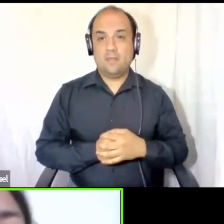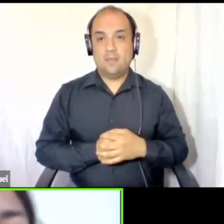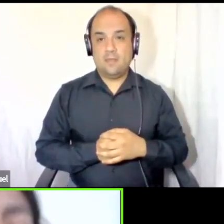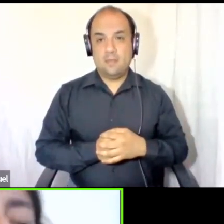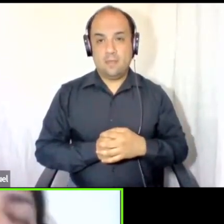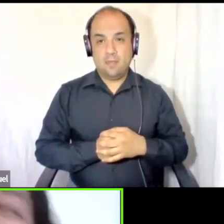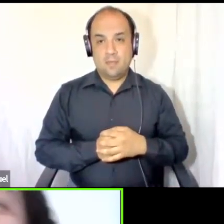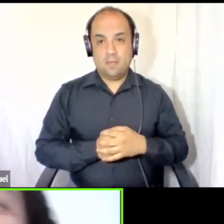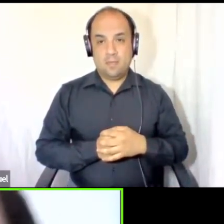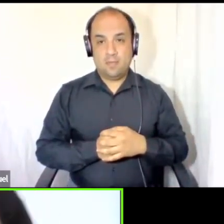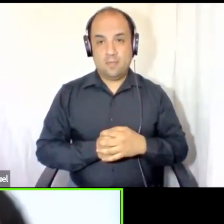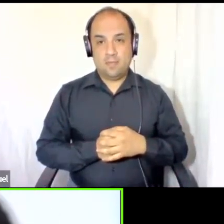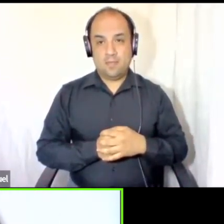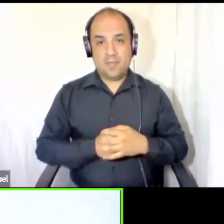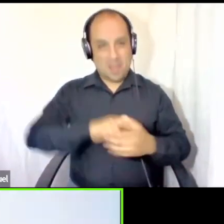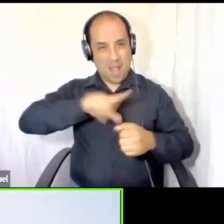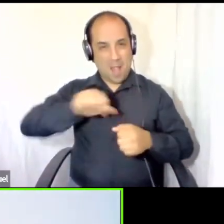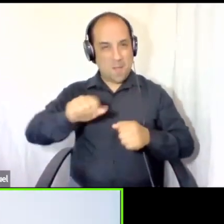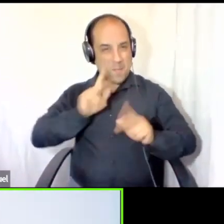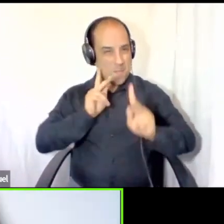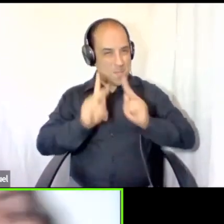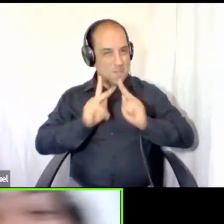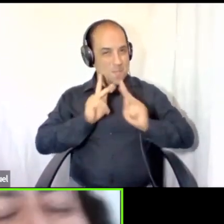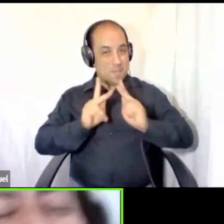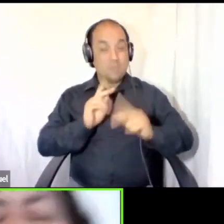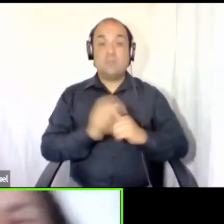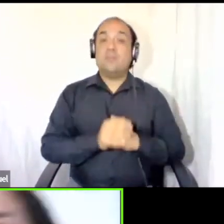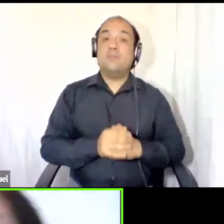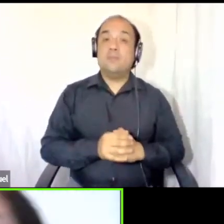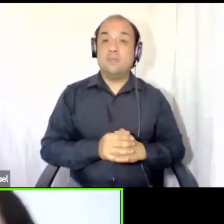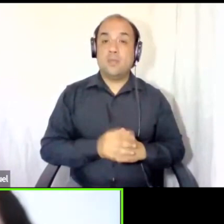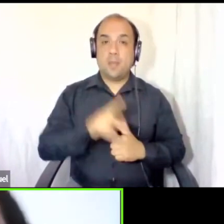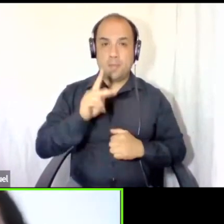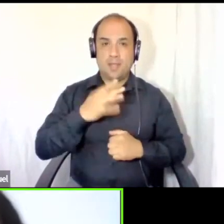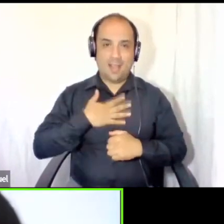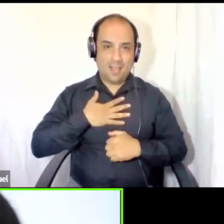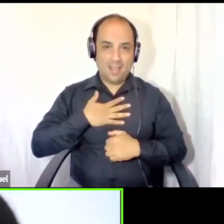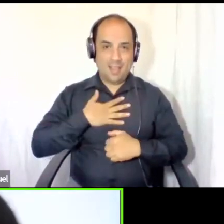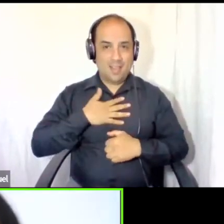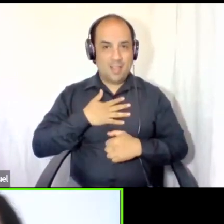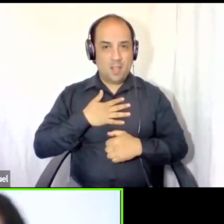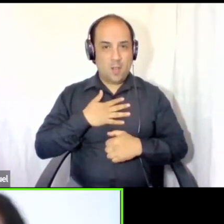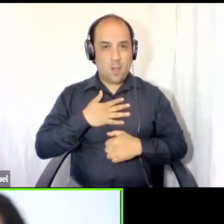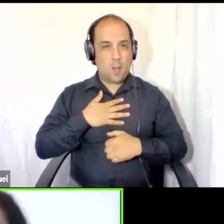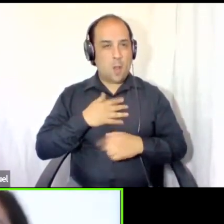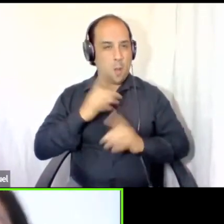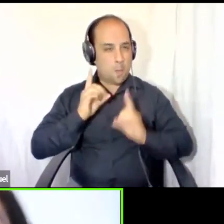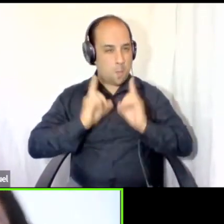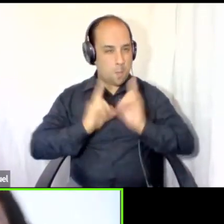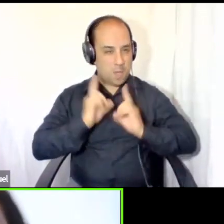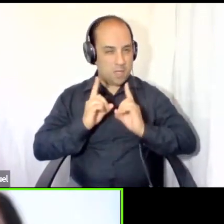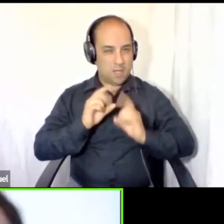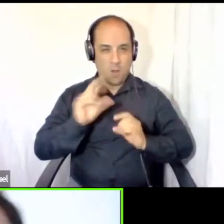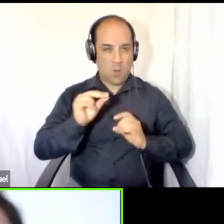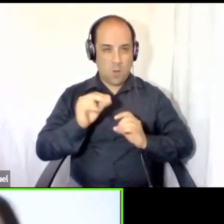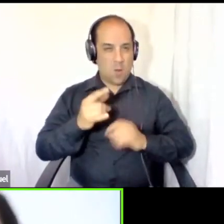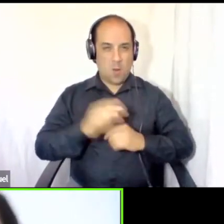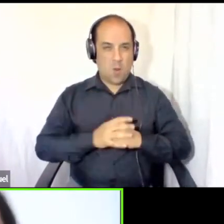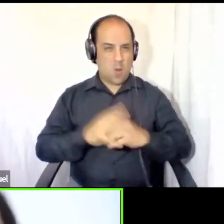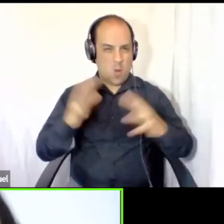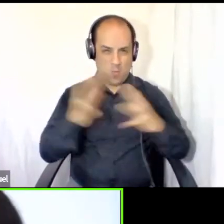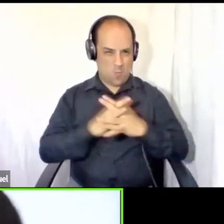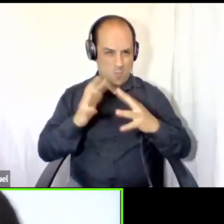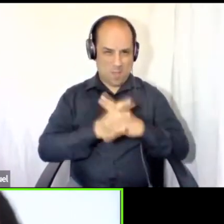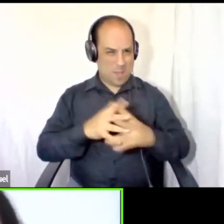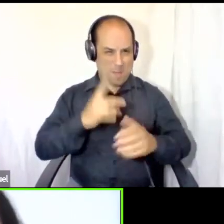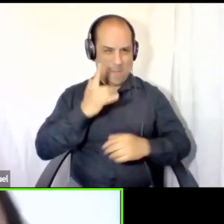Y bueno, luego lo platicaremos, pero tengo ahí una inquietud, pero no me refería a las batallas como las guerras, pero lo platicamos,